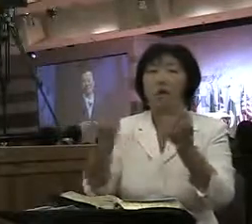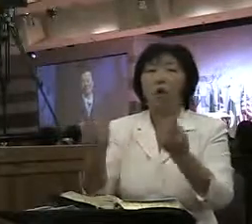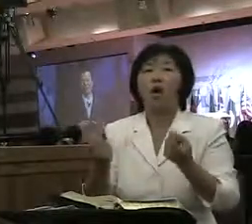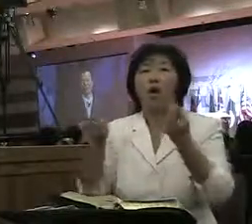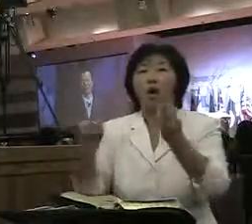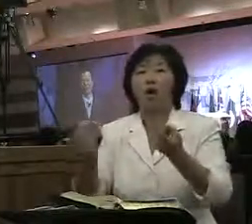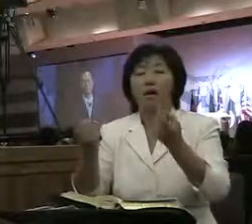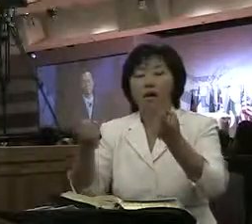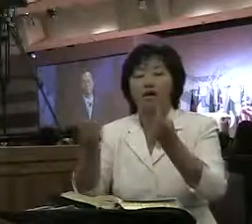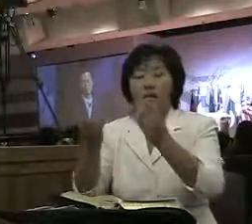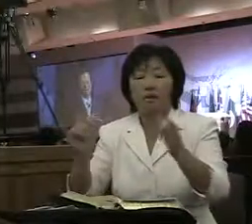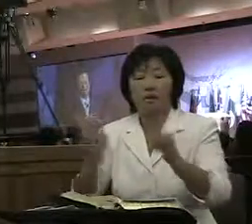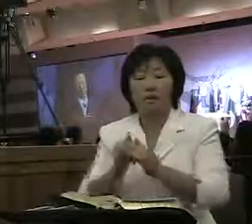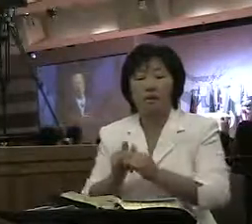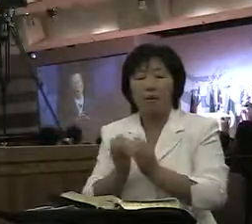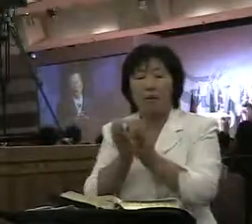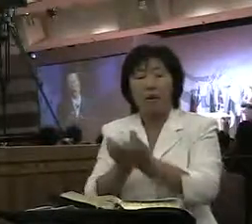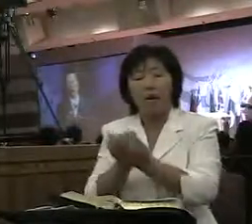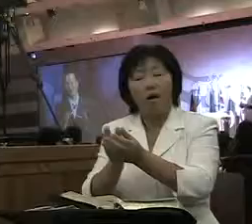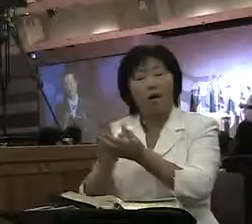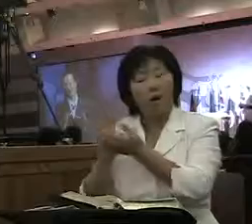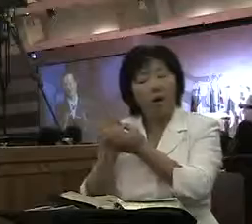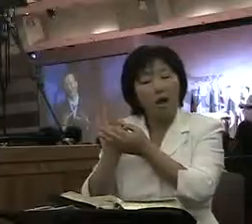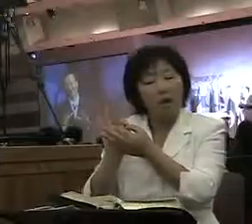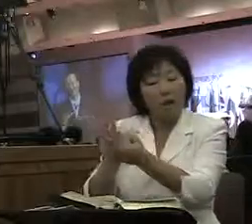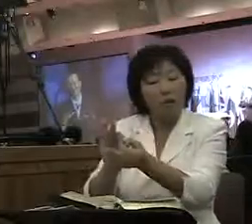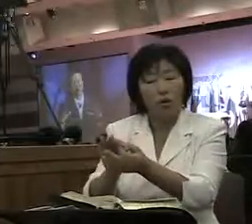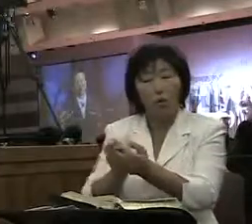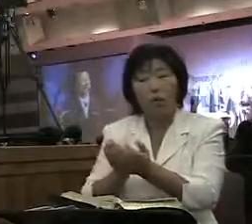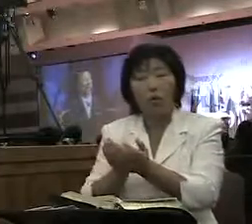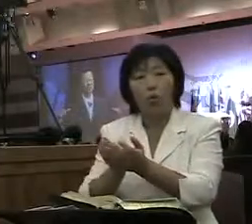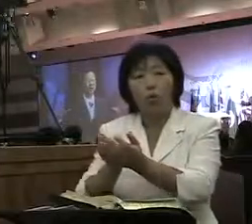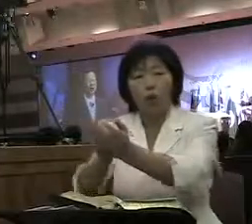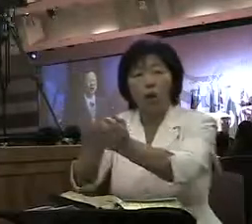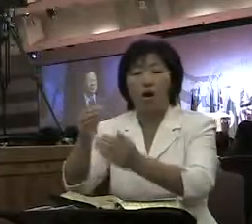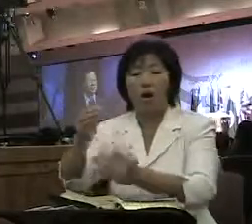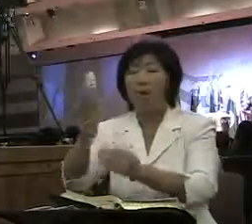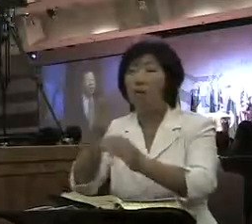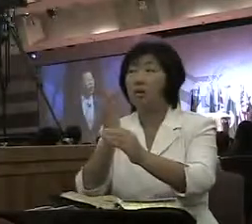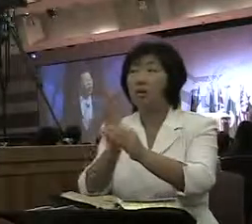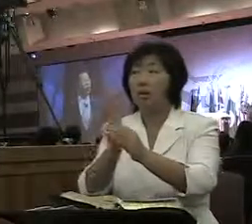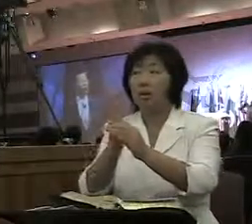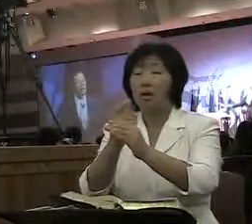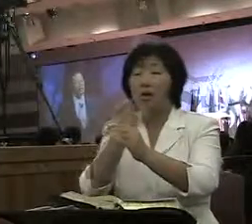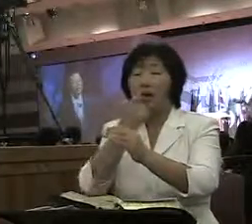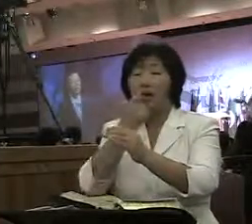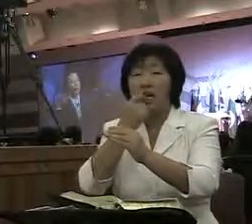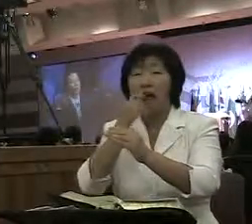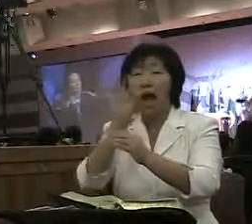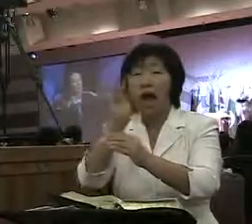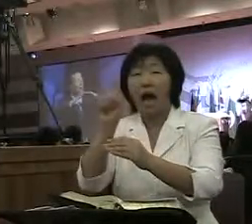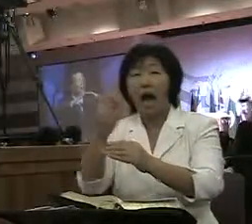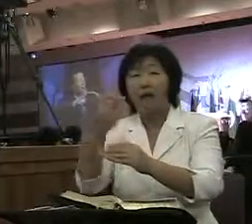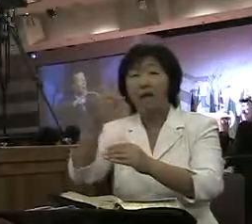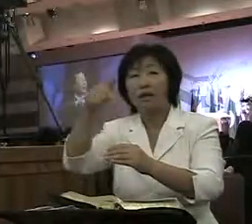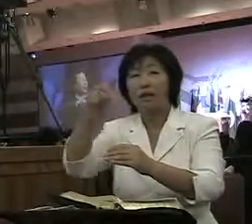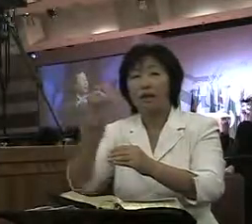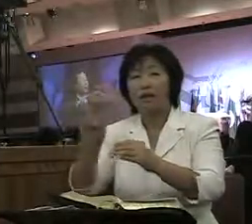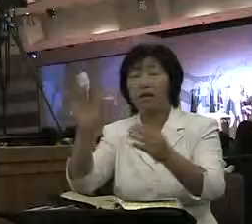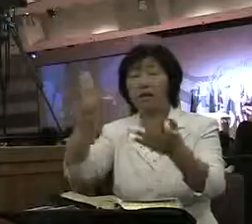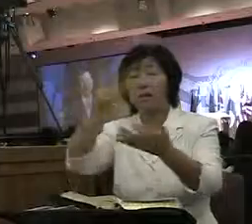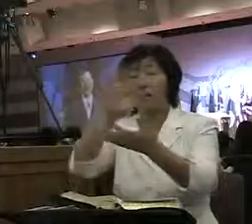여행자들이 이 배가 계속 속도를 내며 가고 있는데 너무나 진한 안개가 온 바다를 덮은 것을 보게